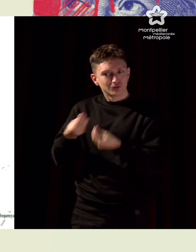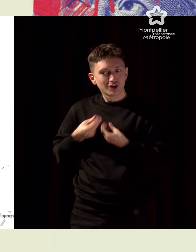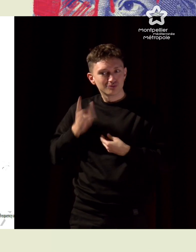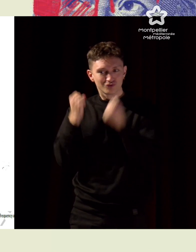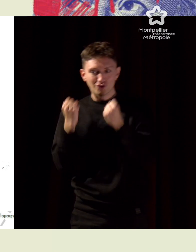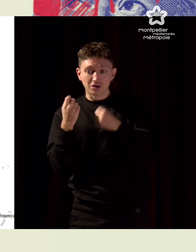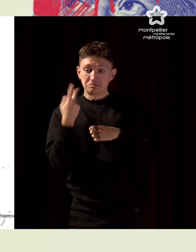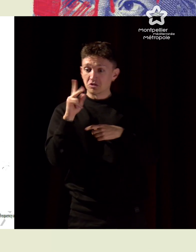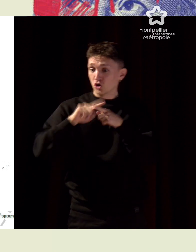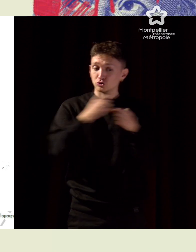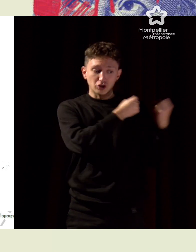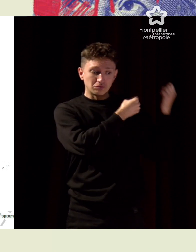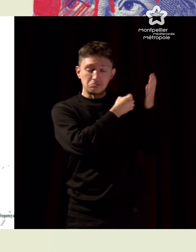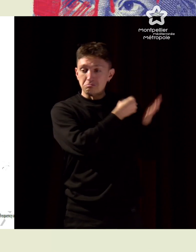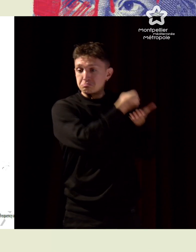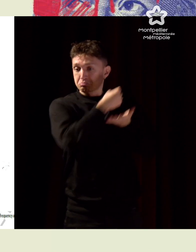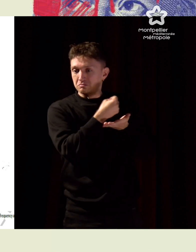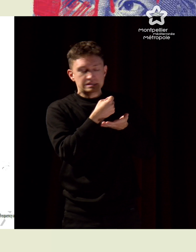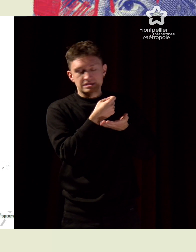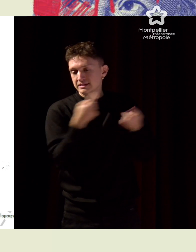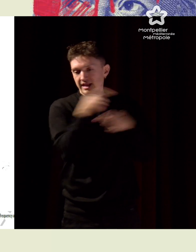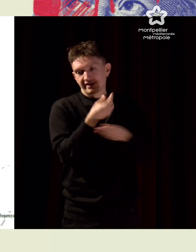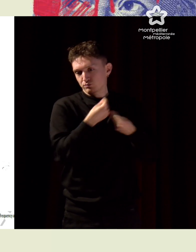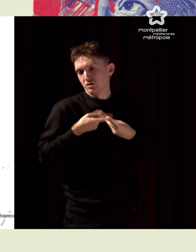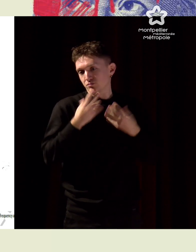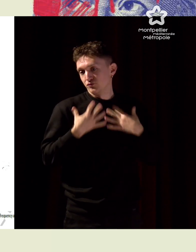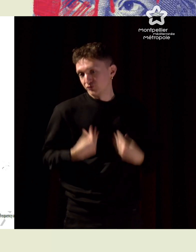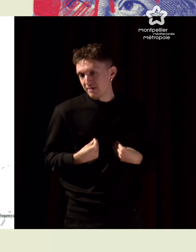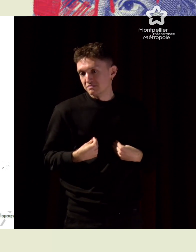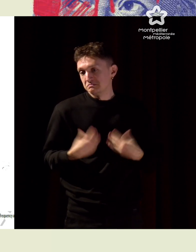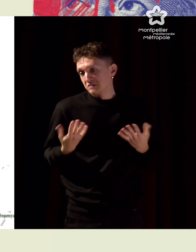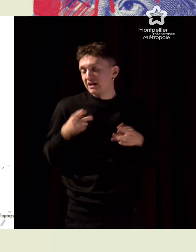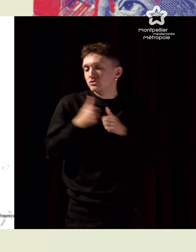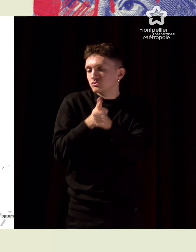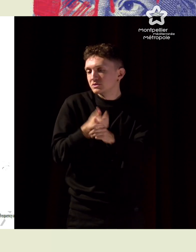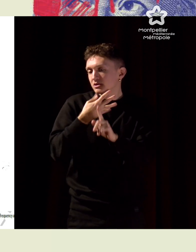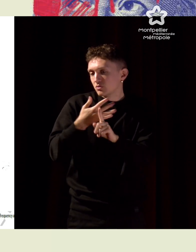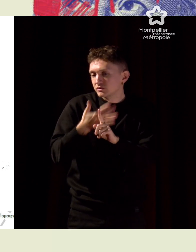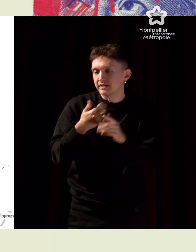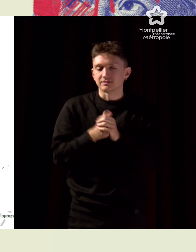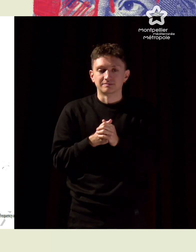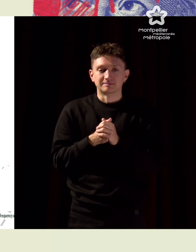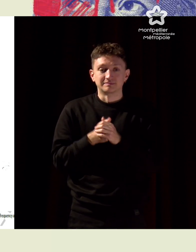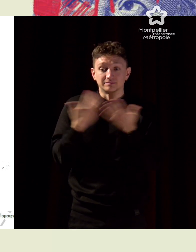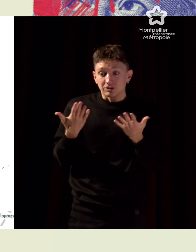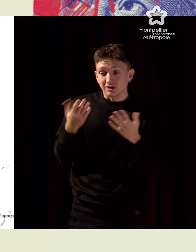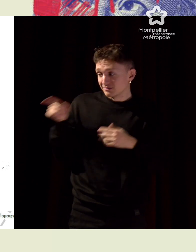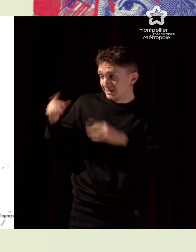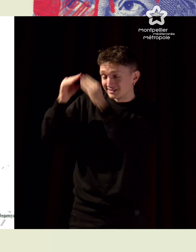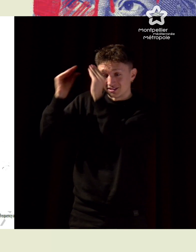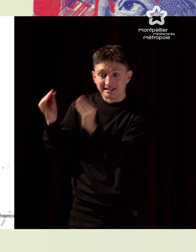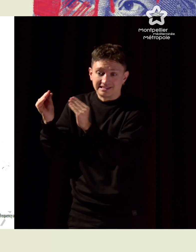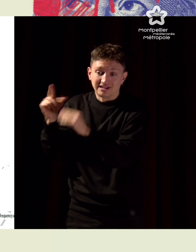un autre contexte. Et effectivement, ce variant néandertalien qui donne un risque plus élevé, il a été